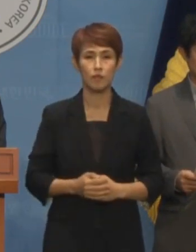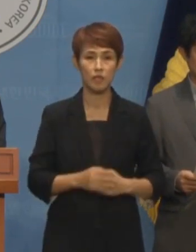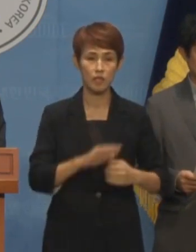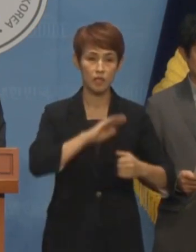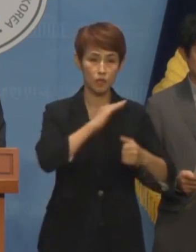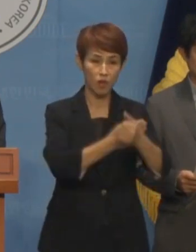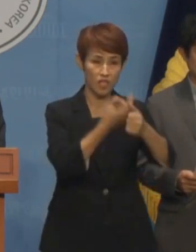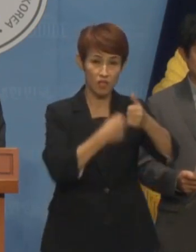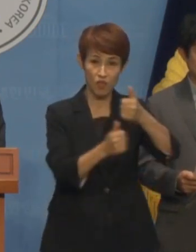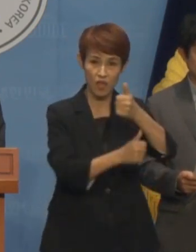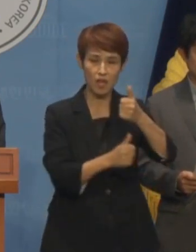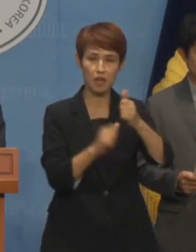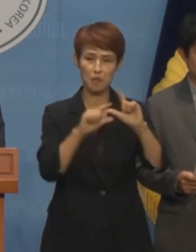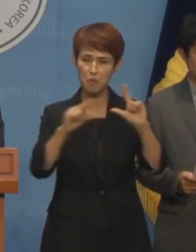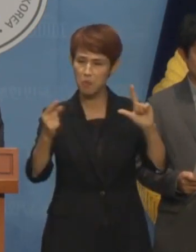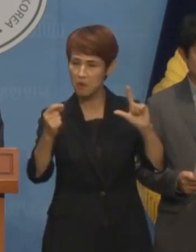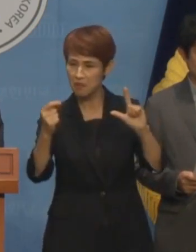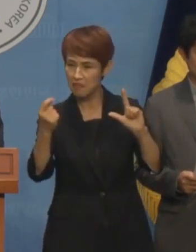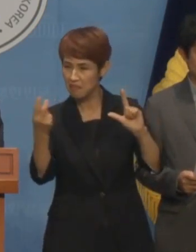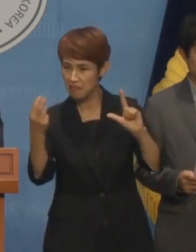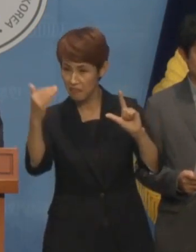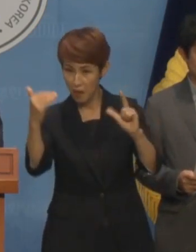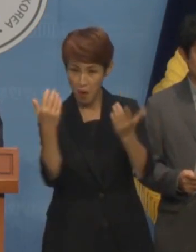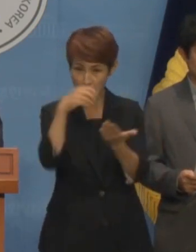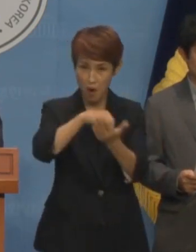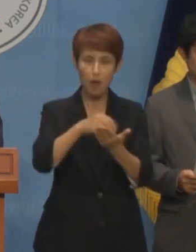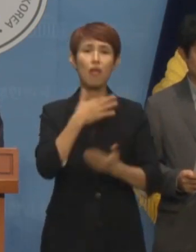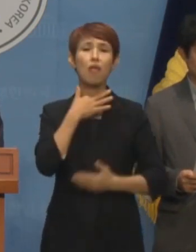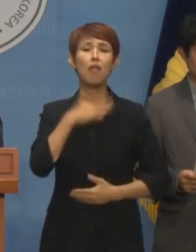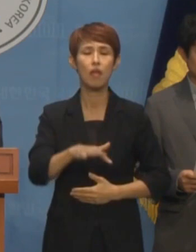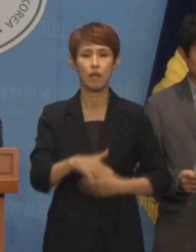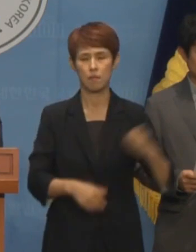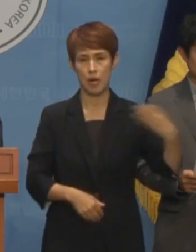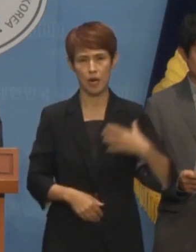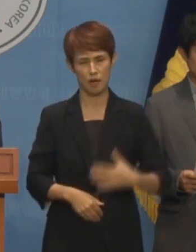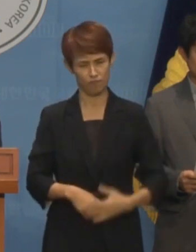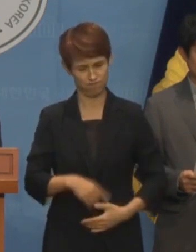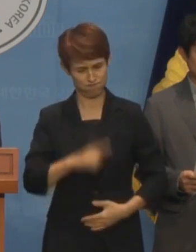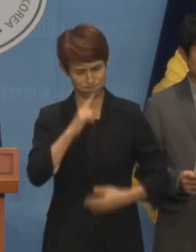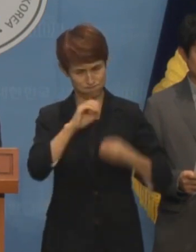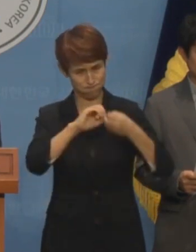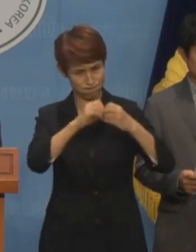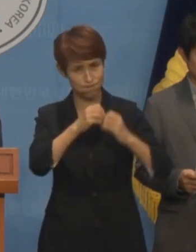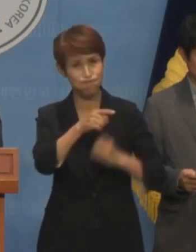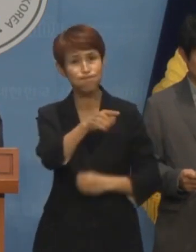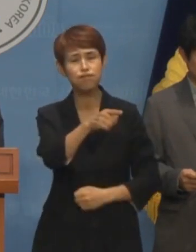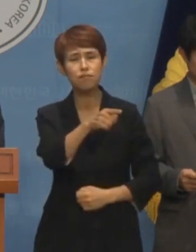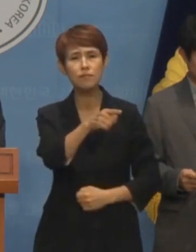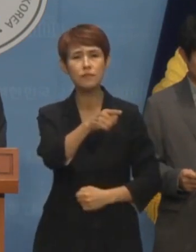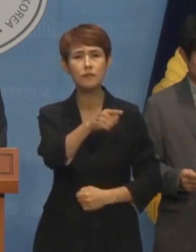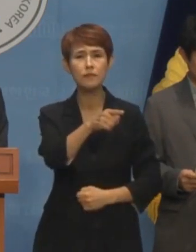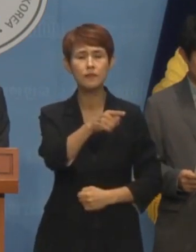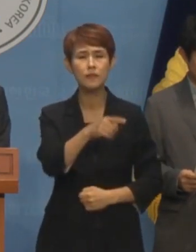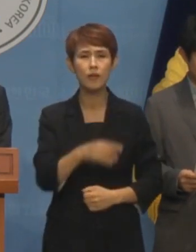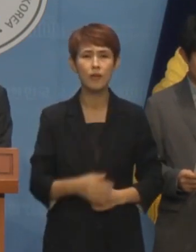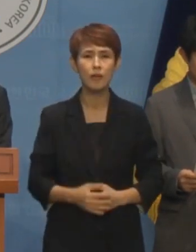의결서에 소수 의견을 담는 것이 선례가 없다고 합니다. 이 무슨 회개한 논리입니까?